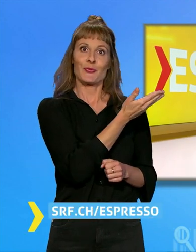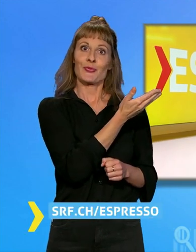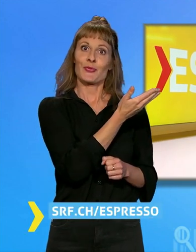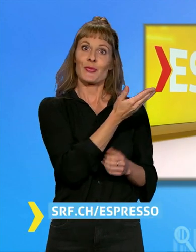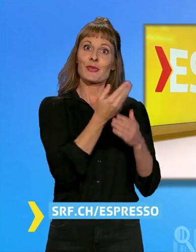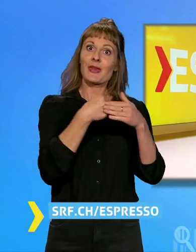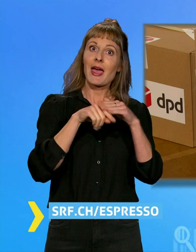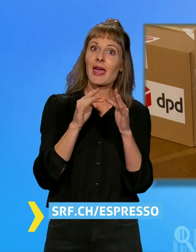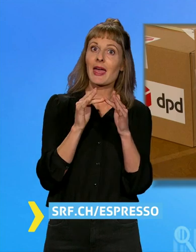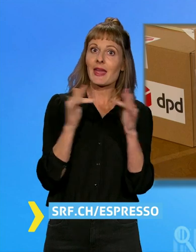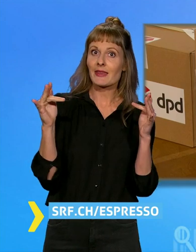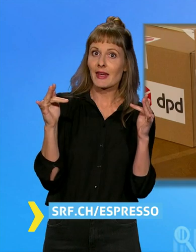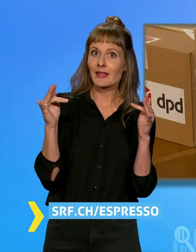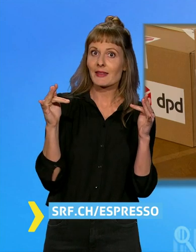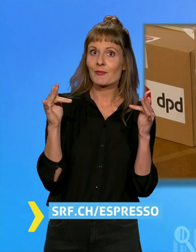srf.ch/espresso.